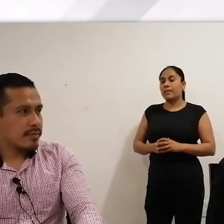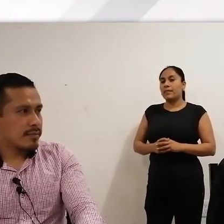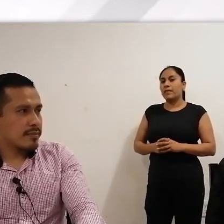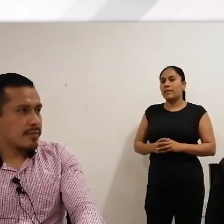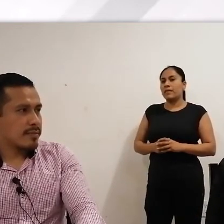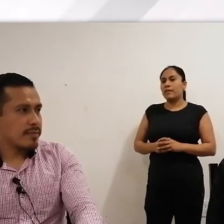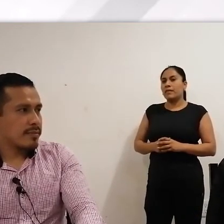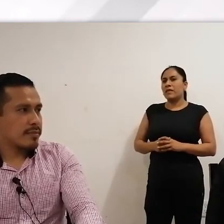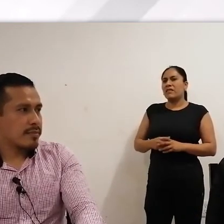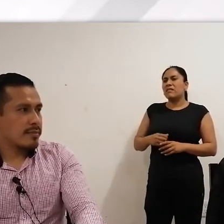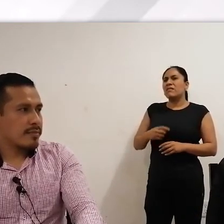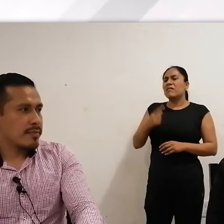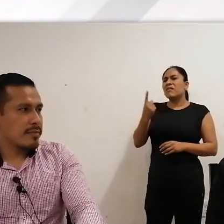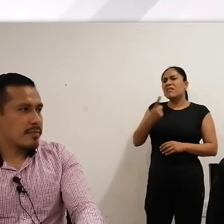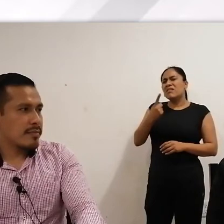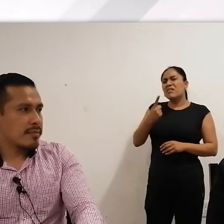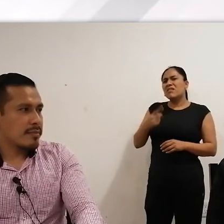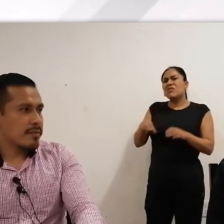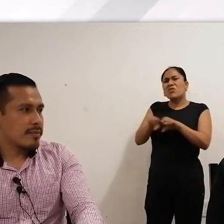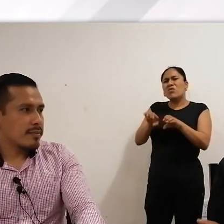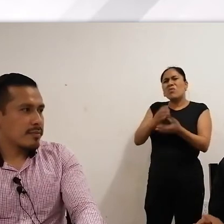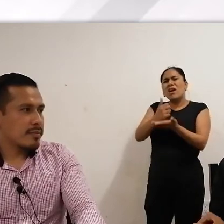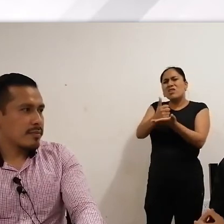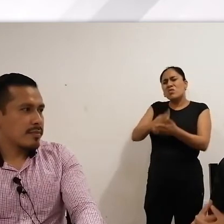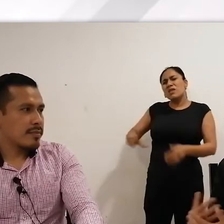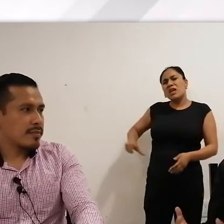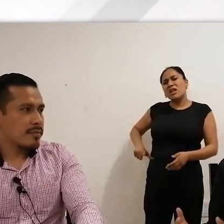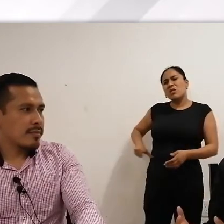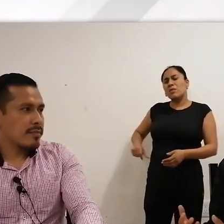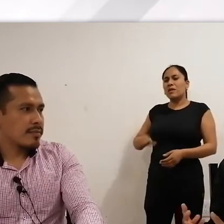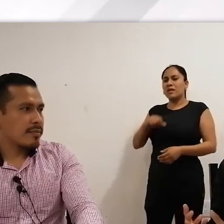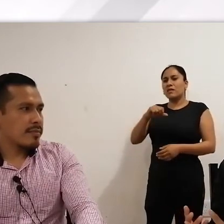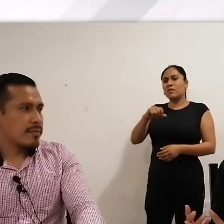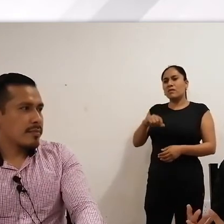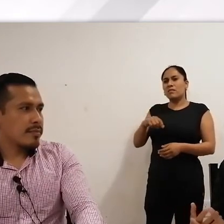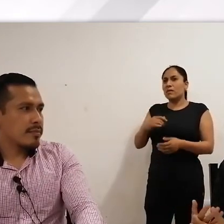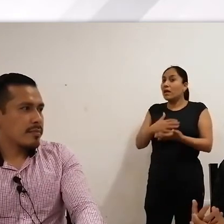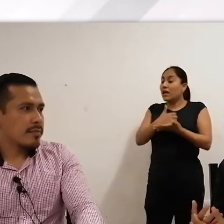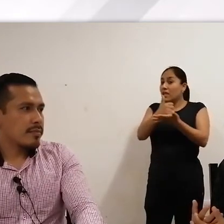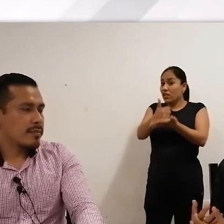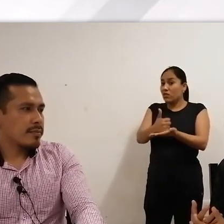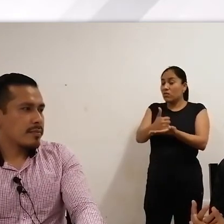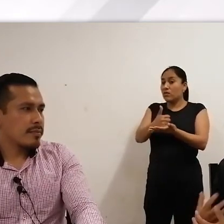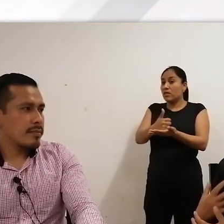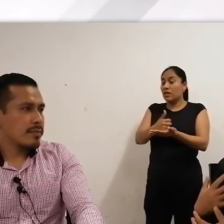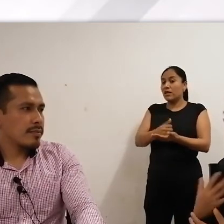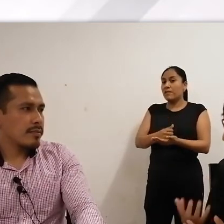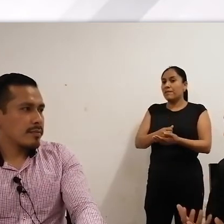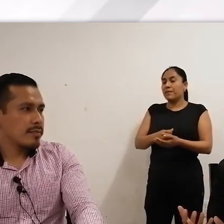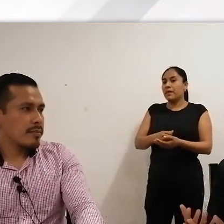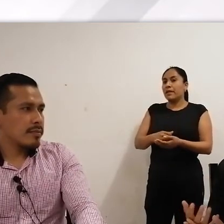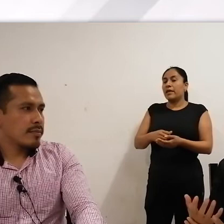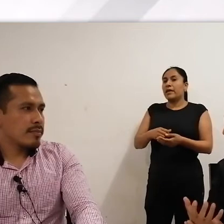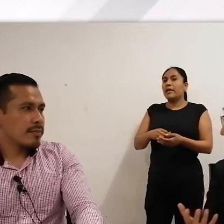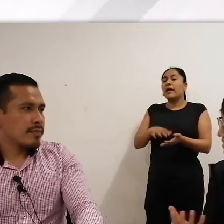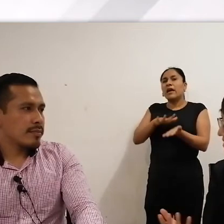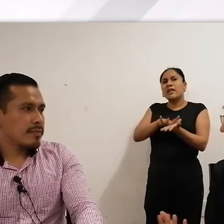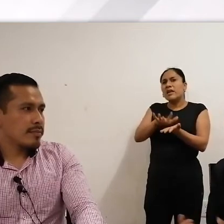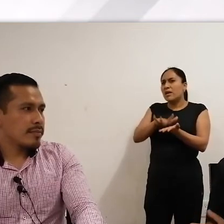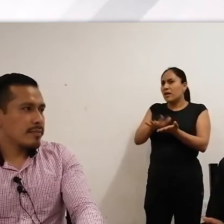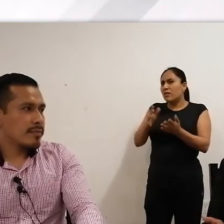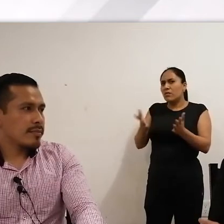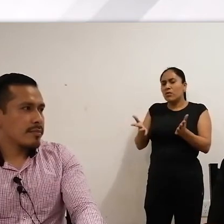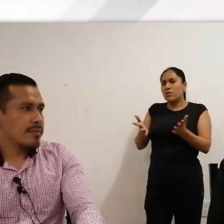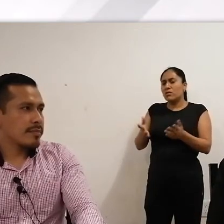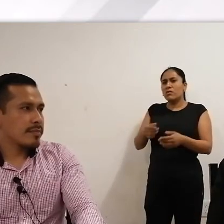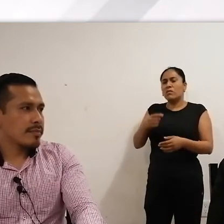¿Qué papel juega el gobierno en esto? ¿Hay apoyo, hay sensibilidad ante